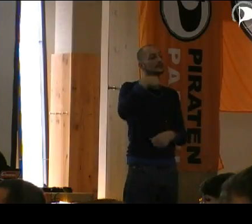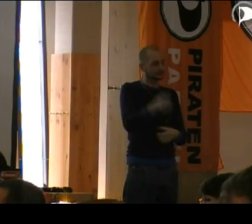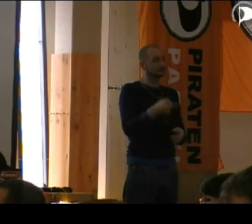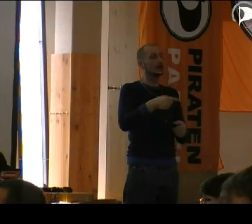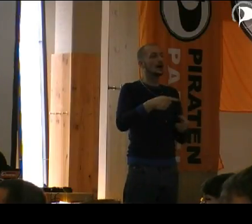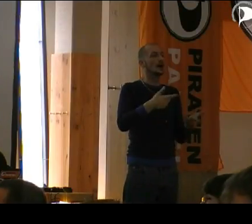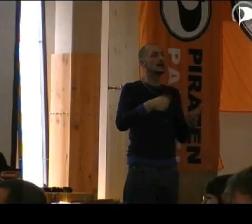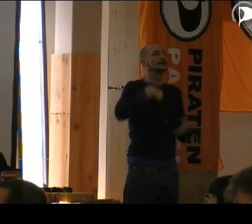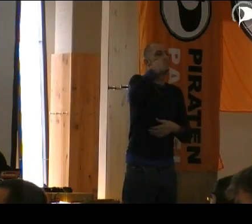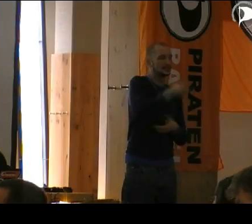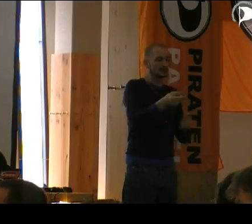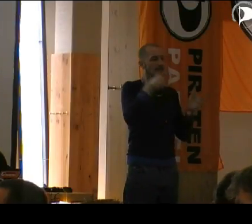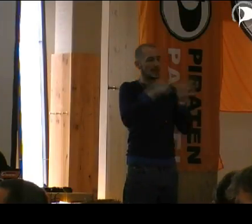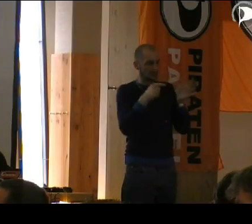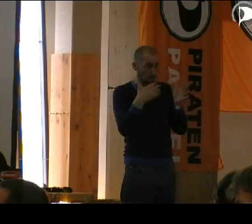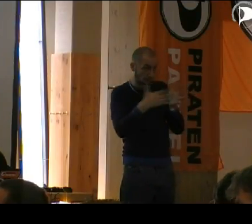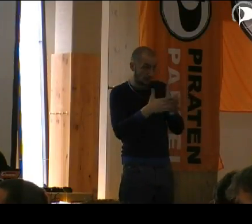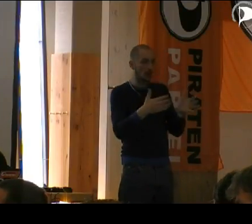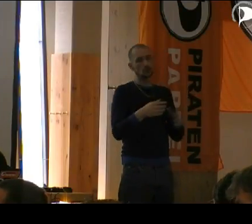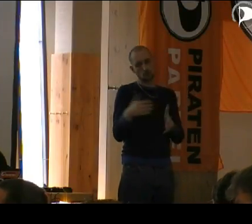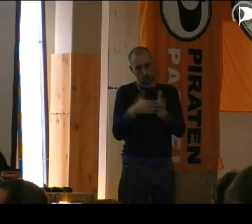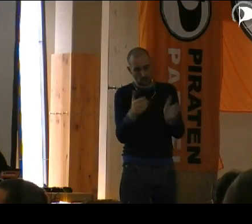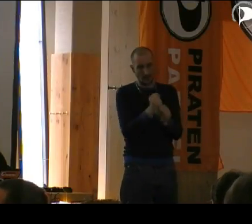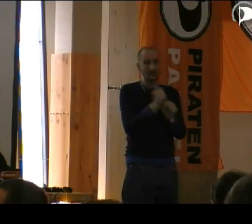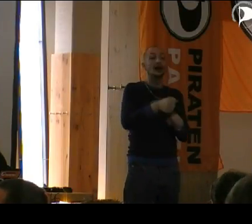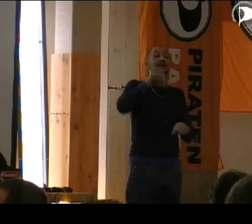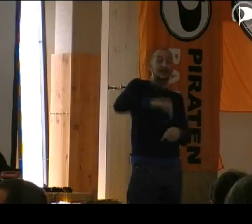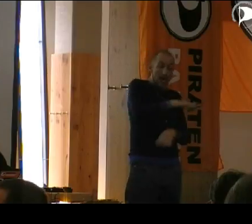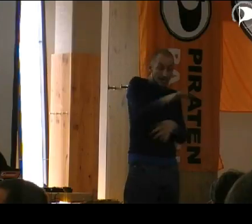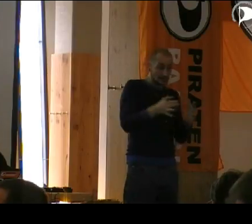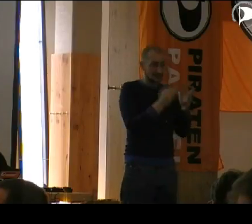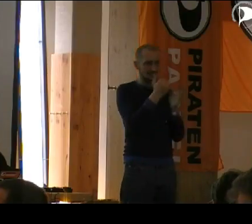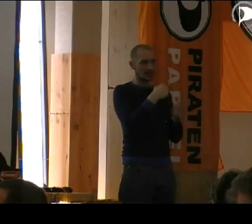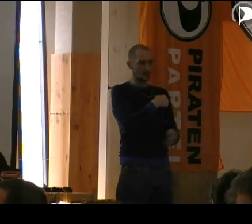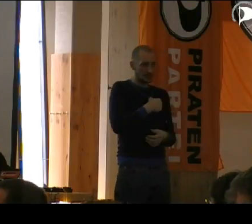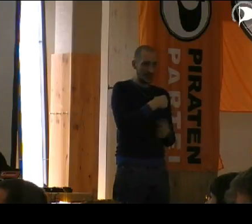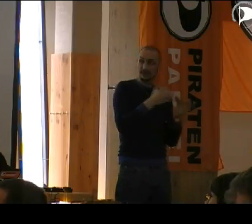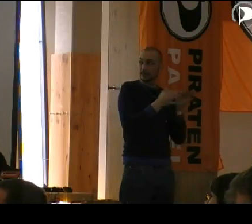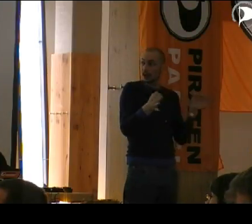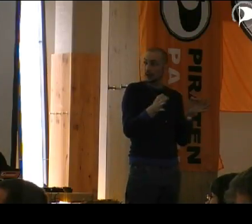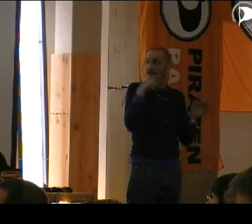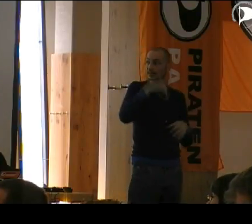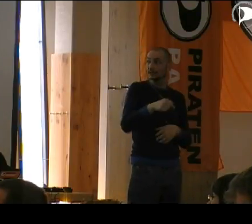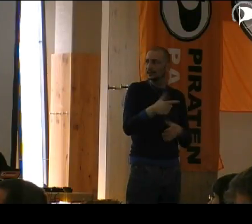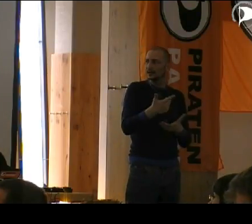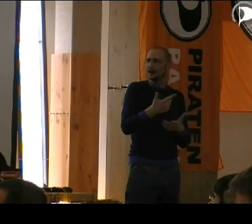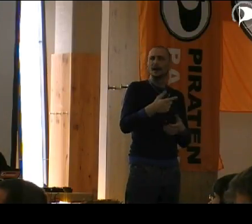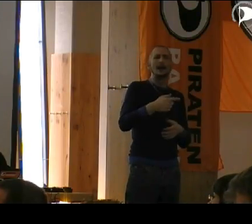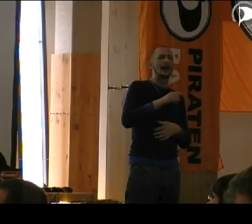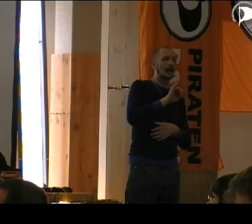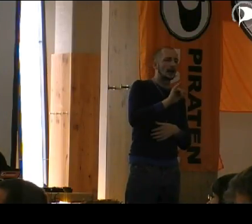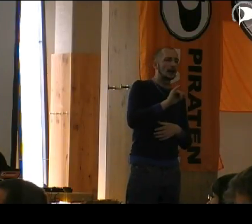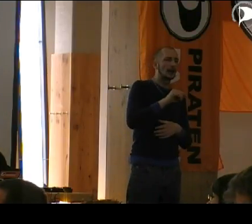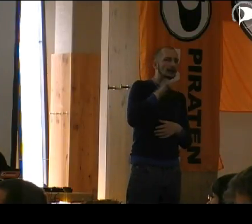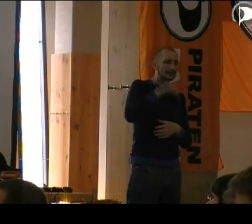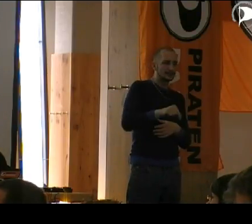ich sage jetzt charakter hat passt dazu was wir haben die letzten landesparteitage das wirklich gehabt dass die finanzielle entlastung immer ein jahr